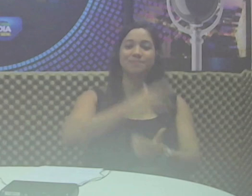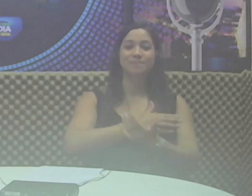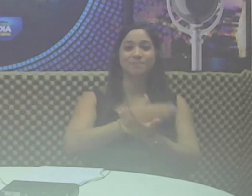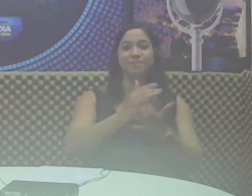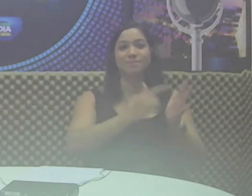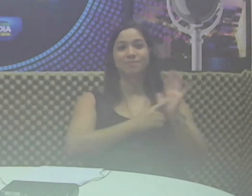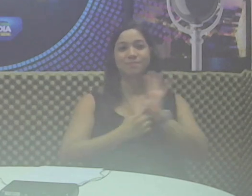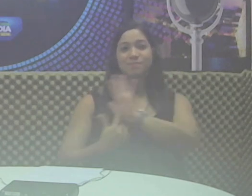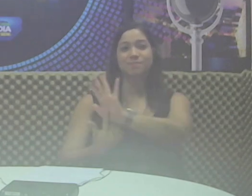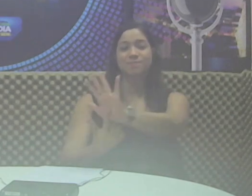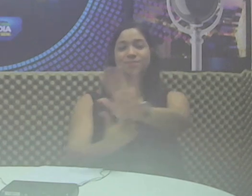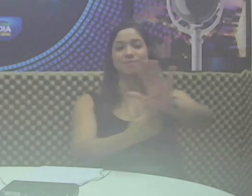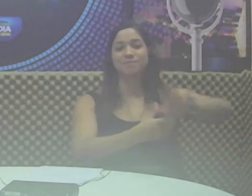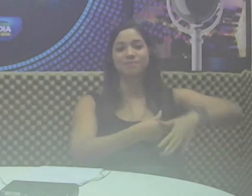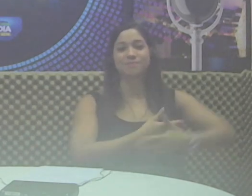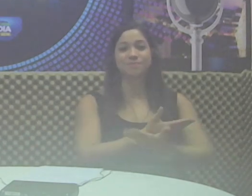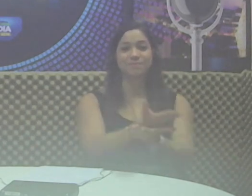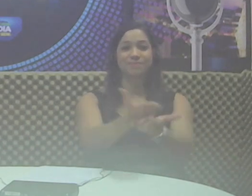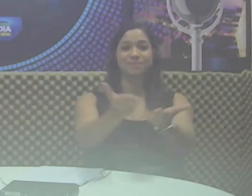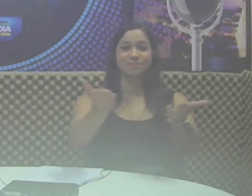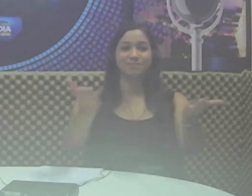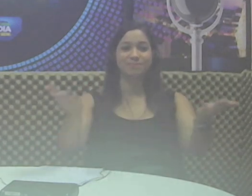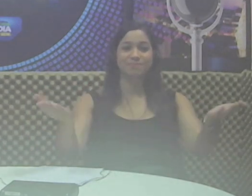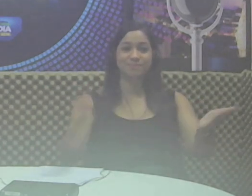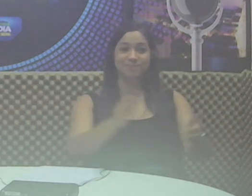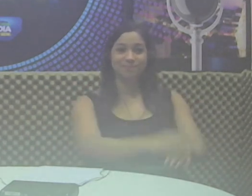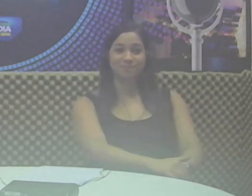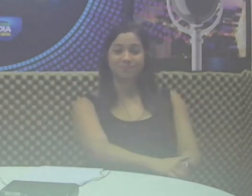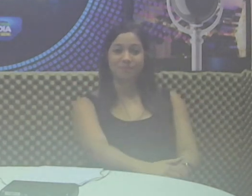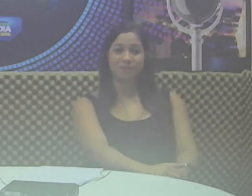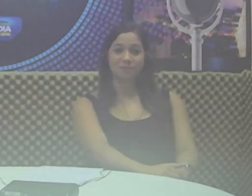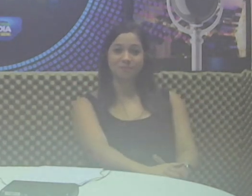Uberlândia no ar pra você.